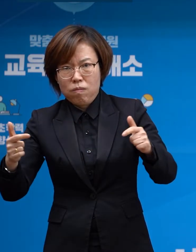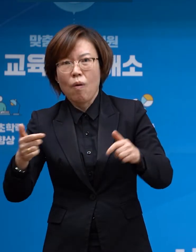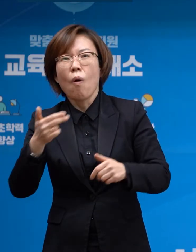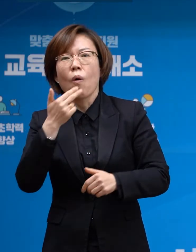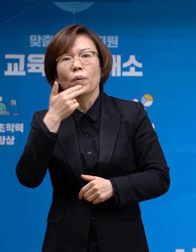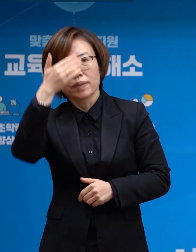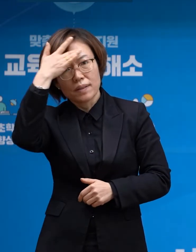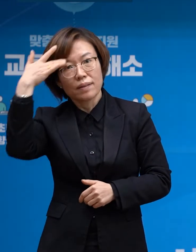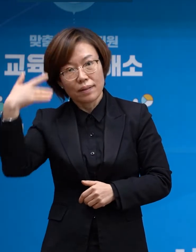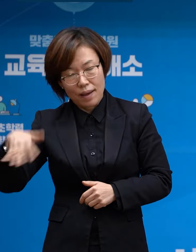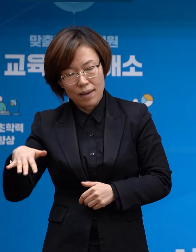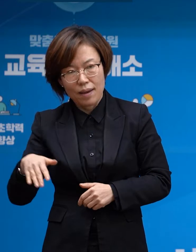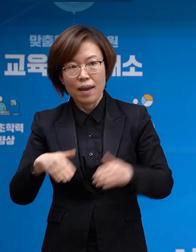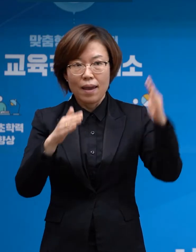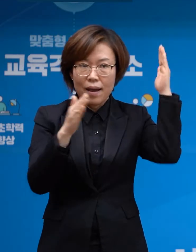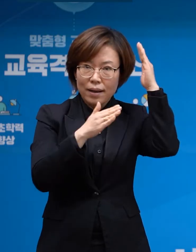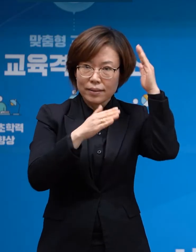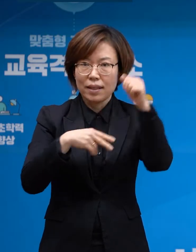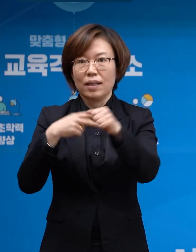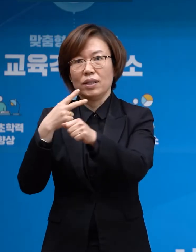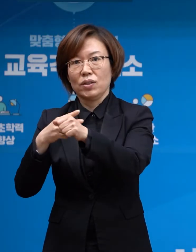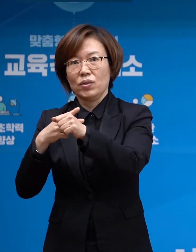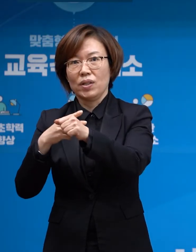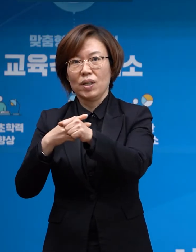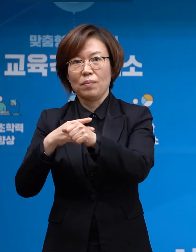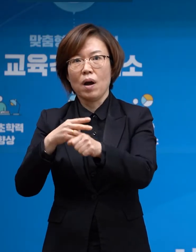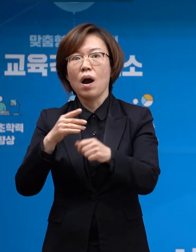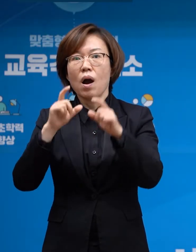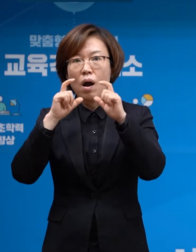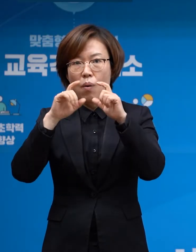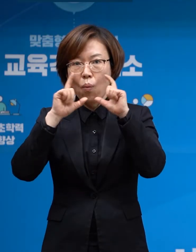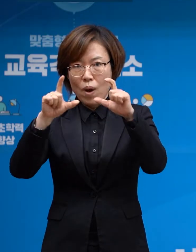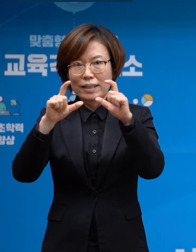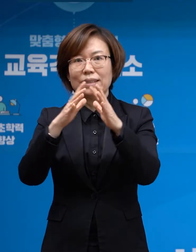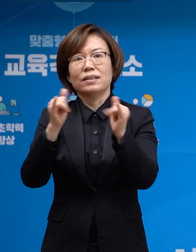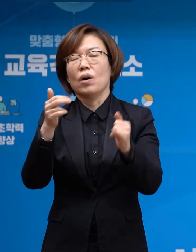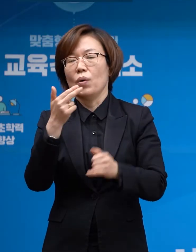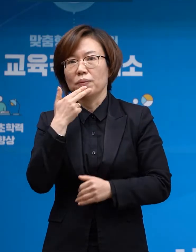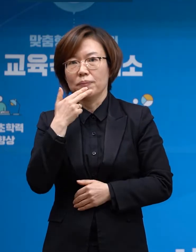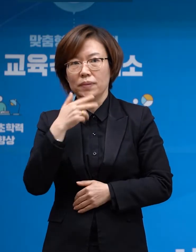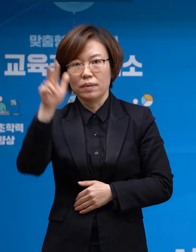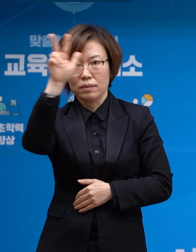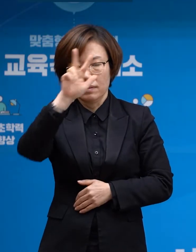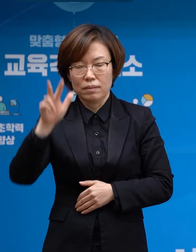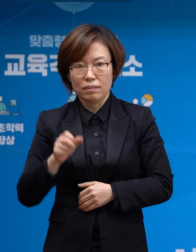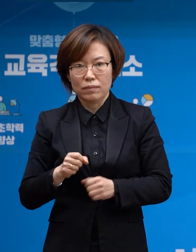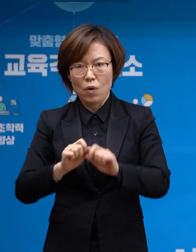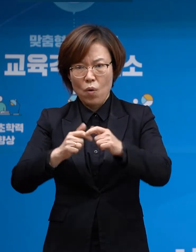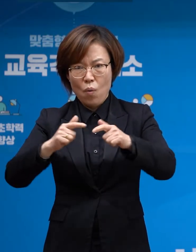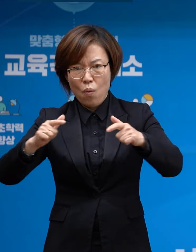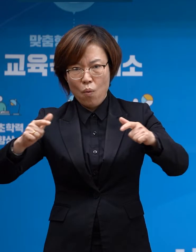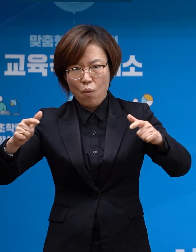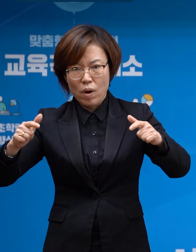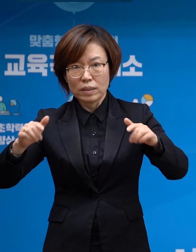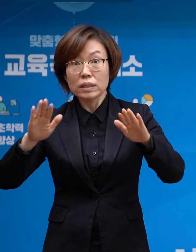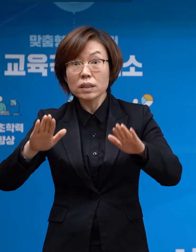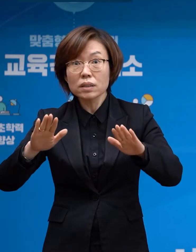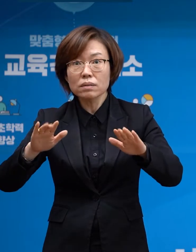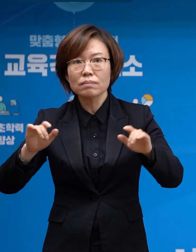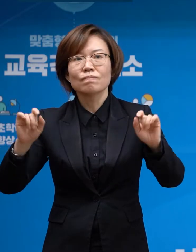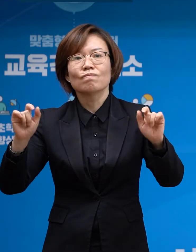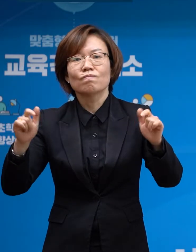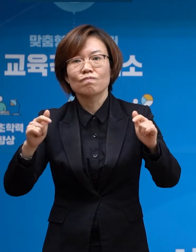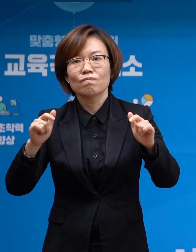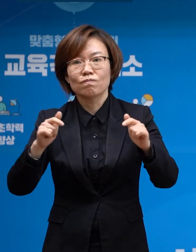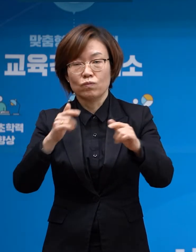않았고 학생과 교직원 확진자도 없습니다. 전국적으로 확산 규모가 하향 추세를